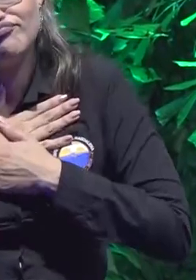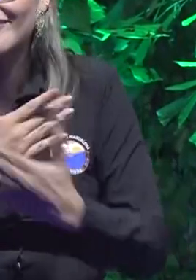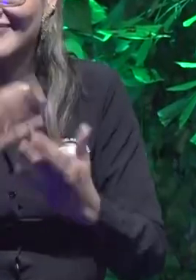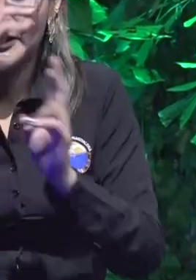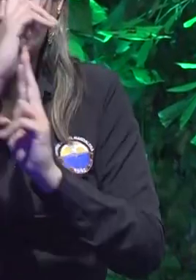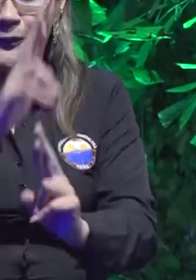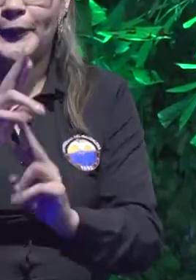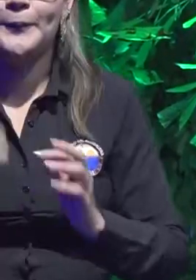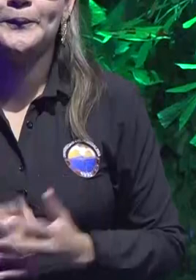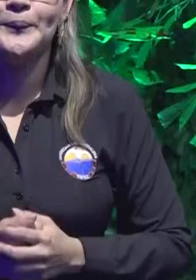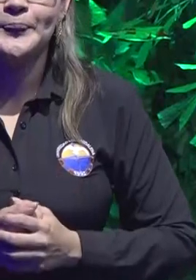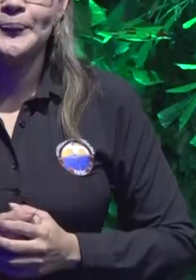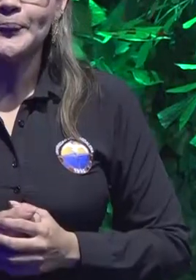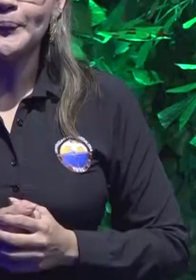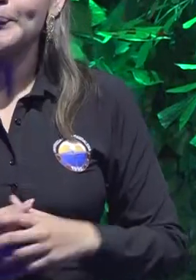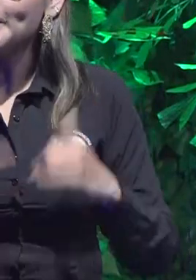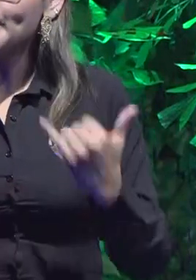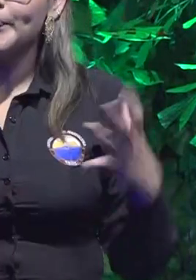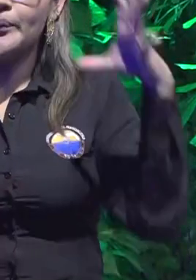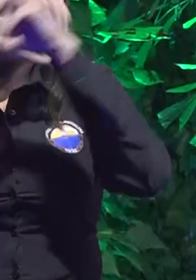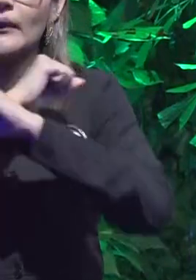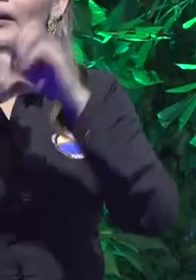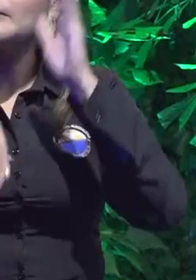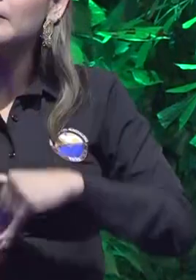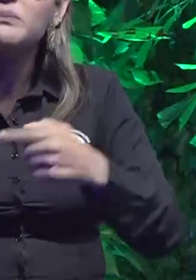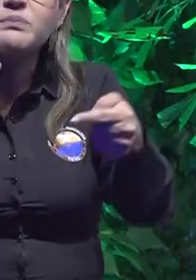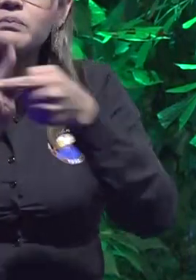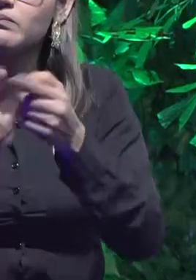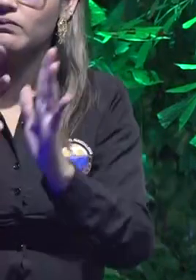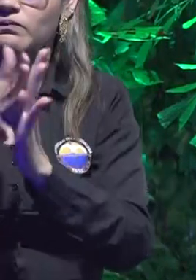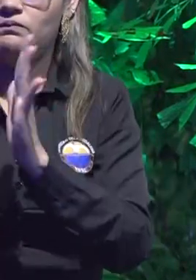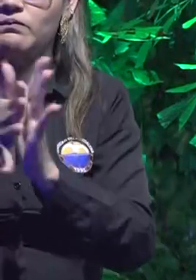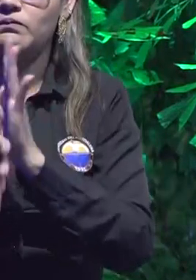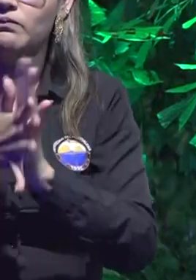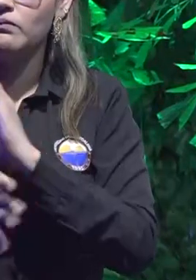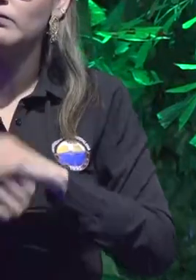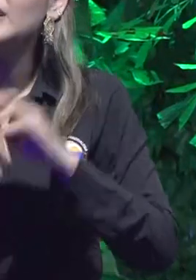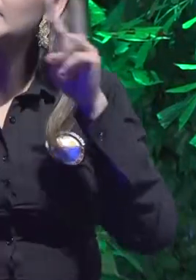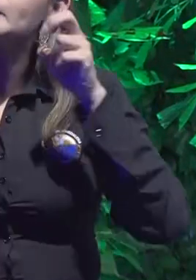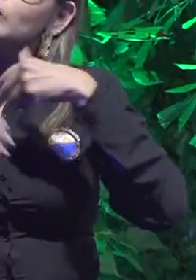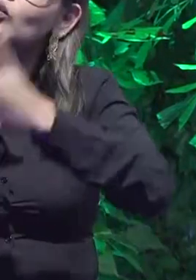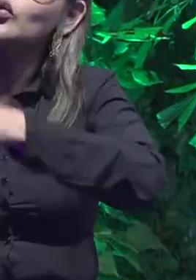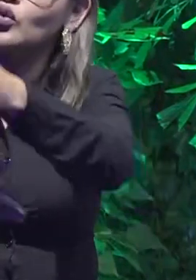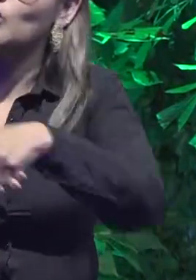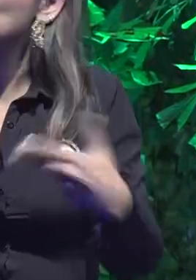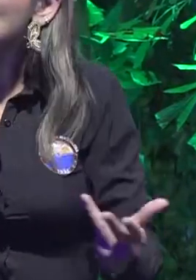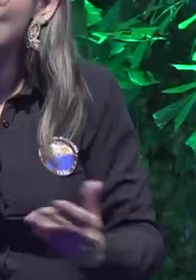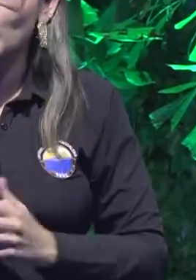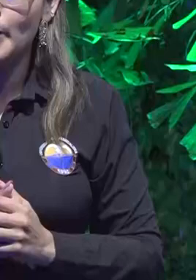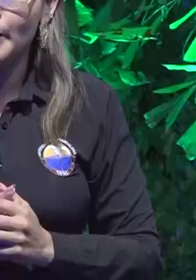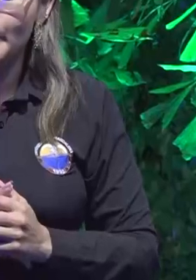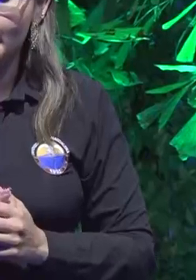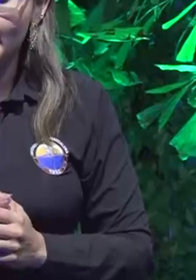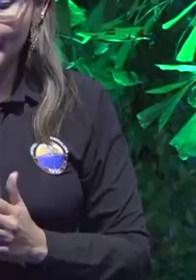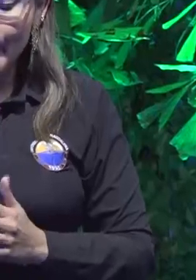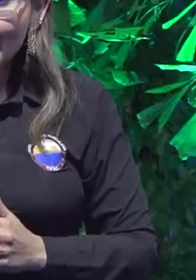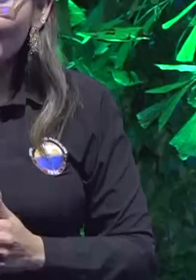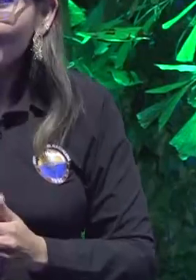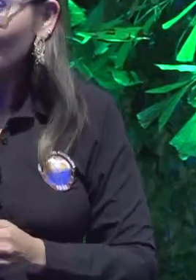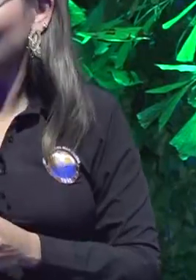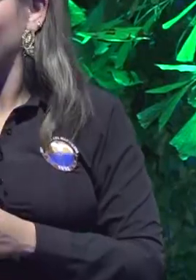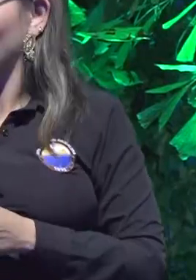reconocimiento. Esta noche queremos compartir con ustedes el resultado de un proceso que empezó en diciembre